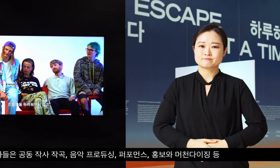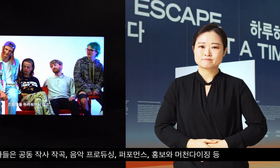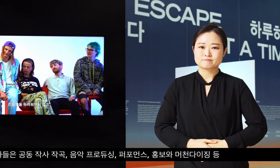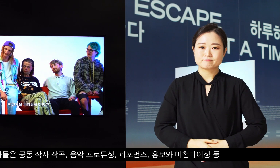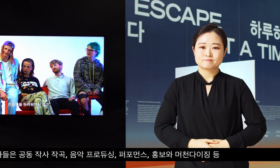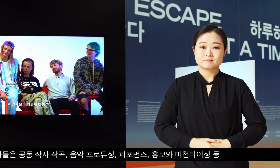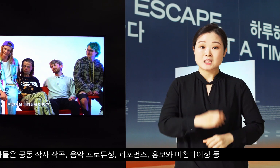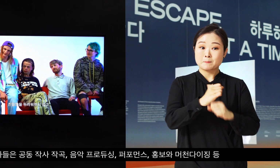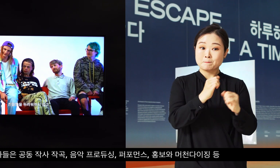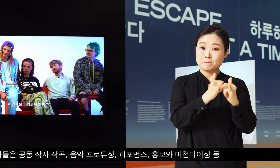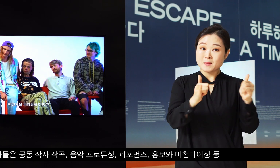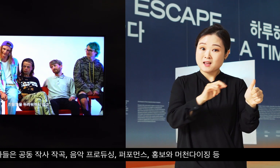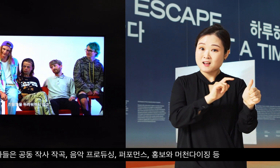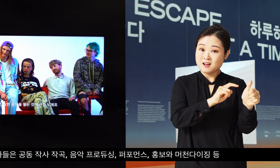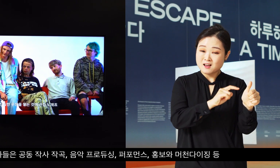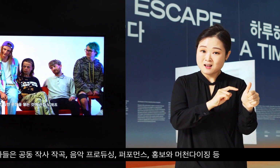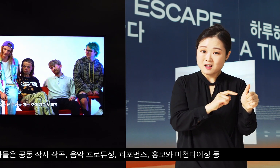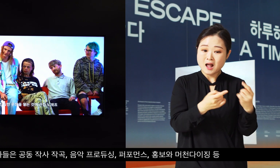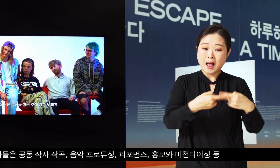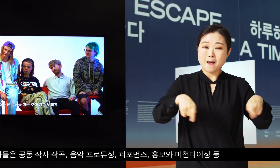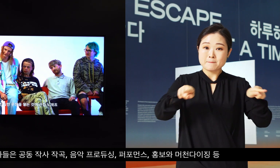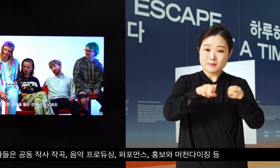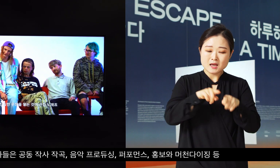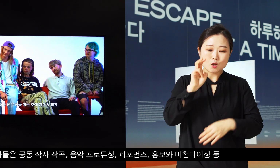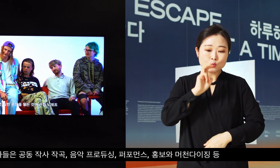작가들은 공동 작사 작곡,